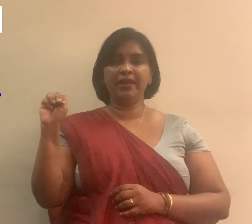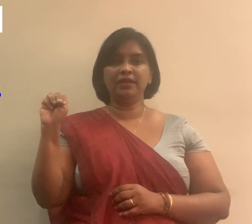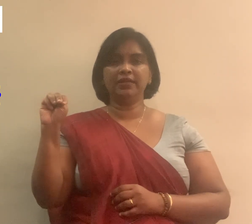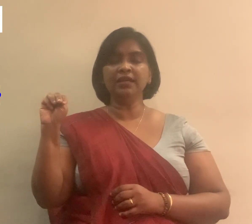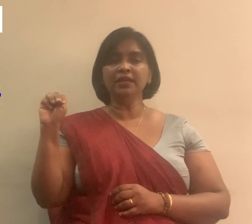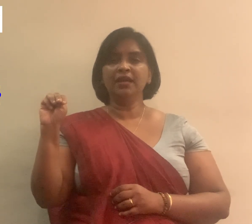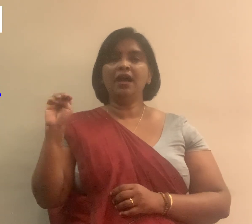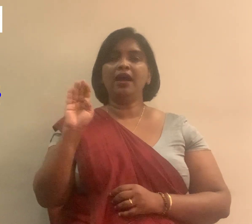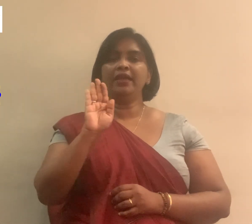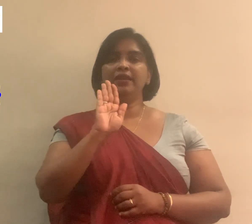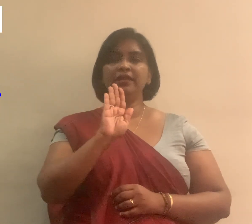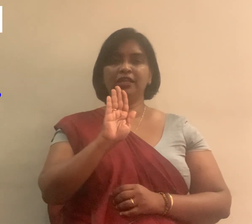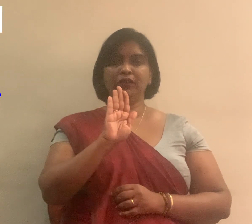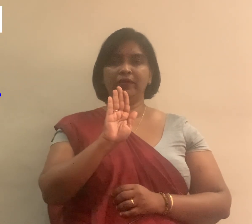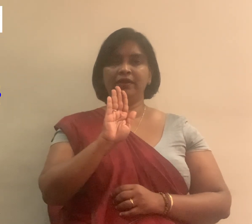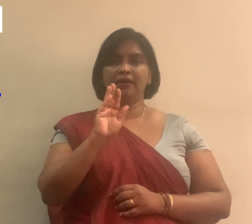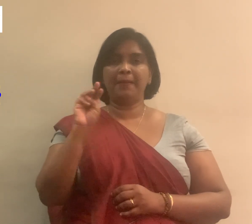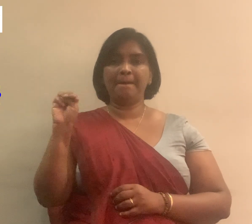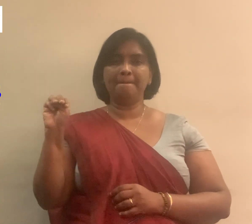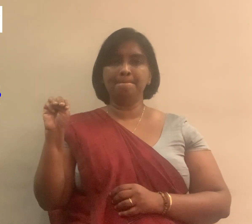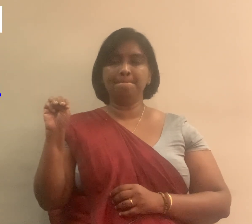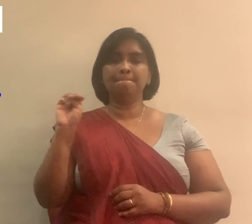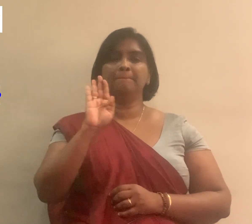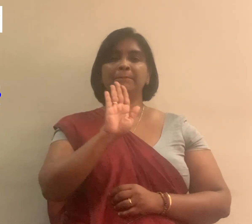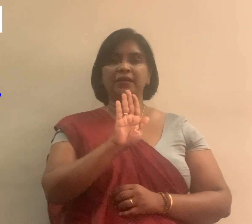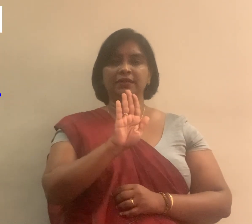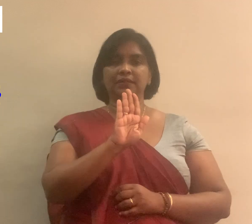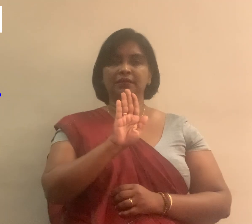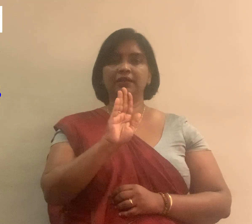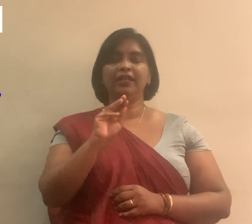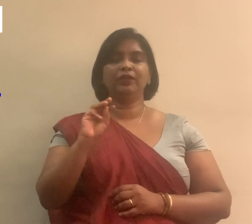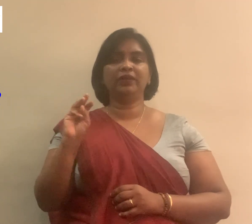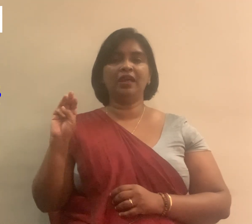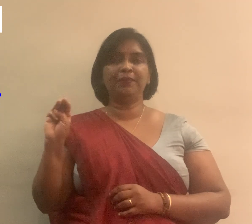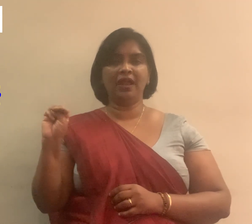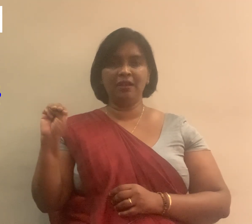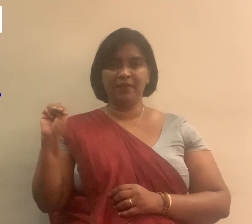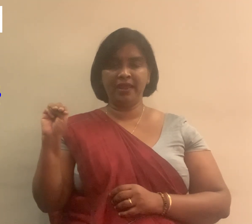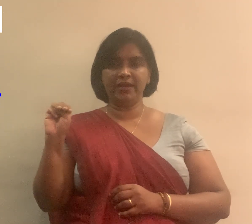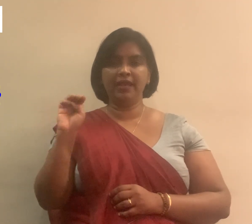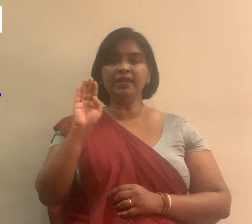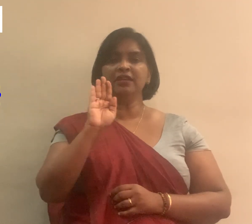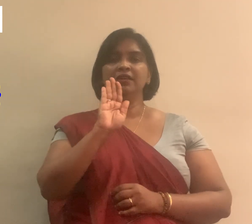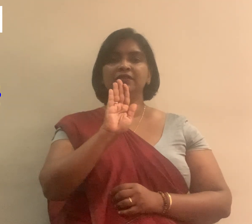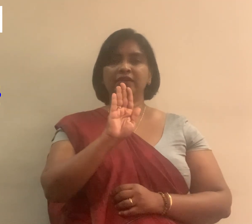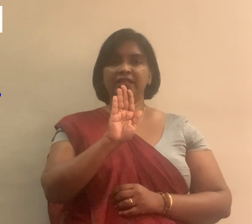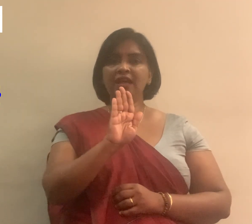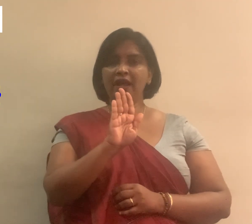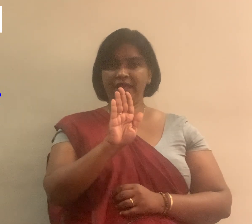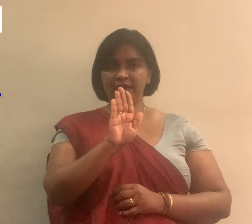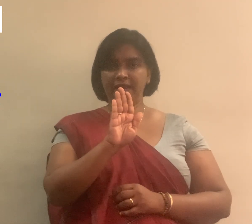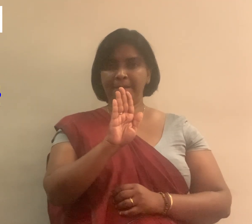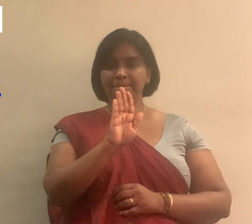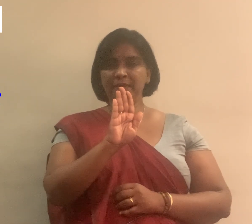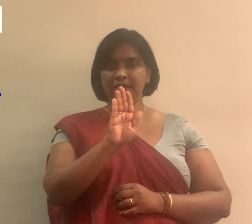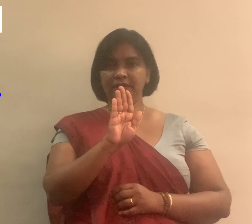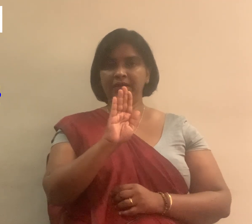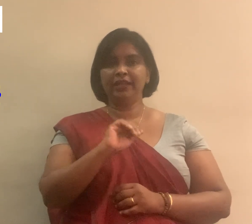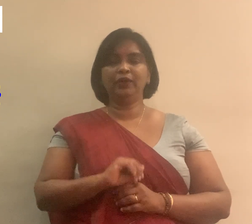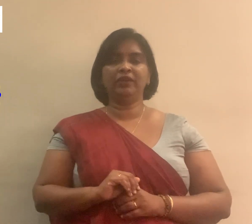අල්මයන්නට අයන්න එකතු කරනවා. එතකොට අපි අල්මයන්නයි ස්වරය අයන්න. එතකොට